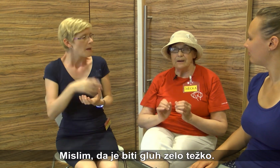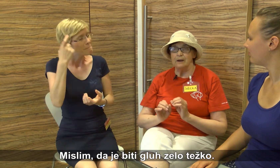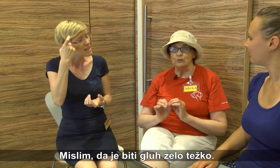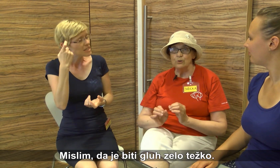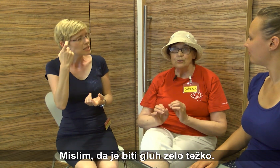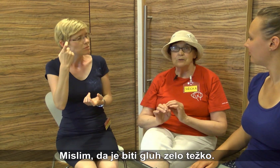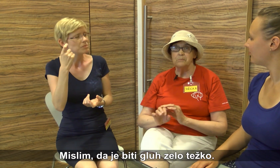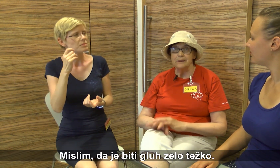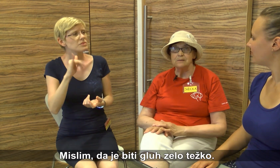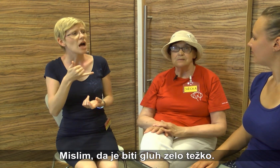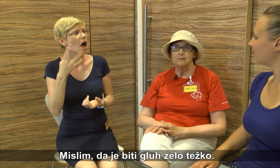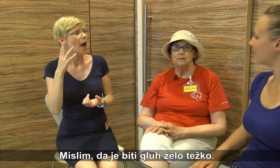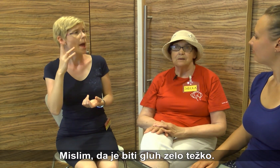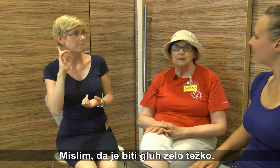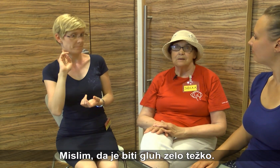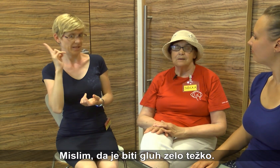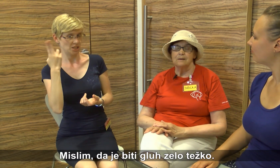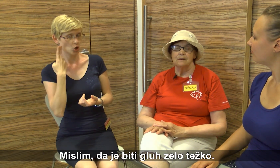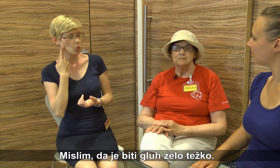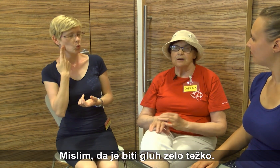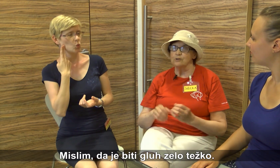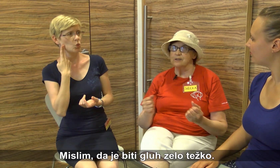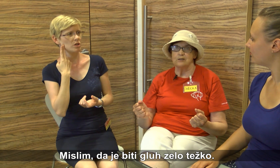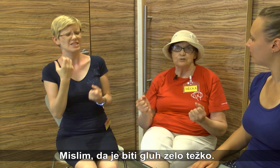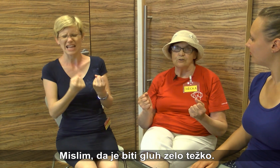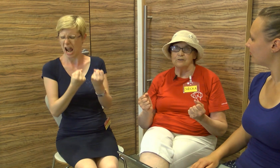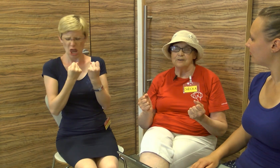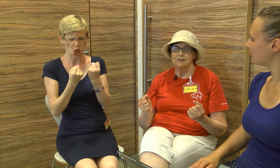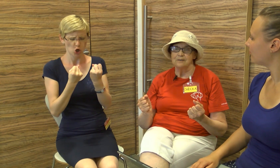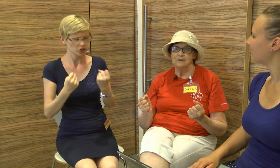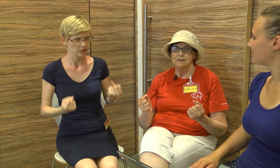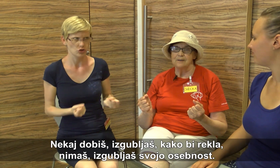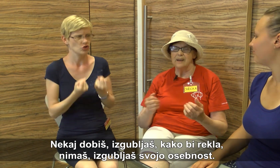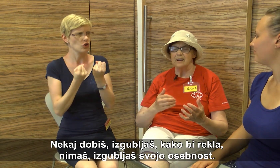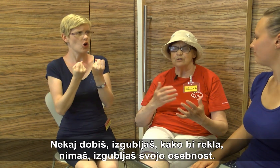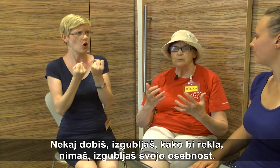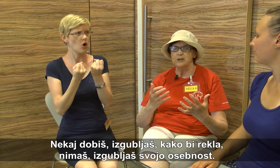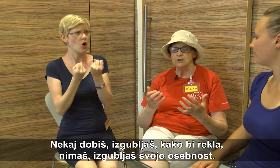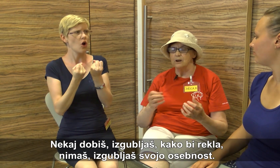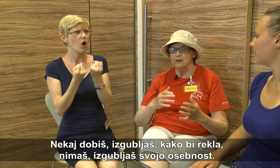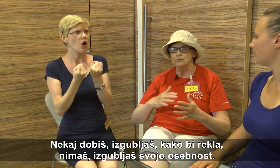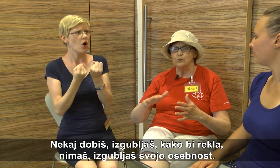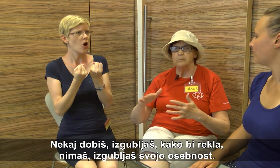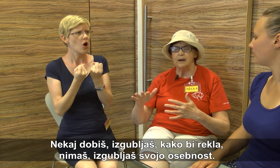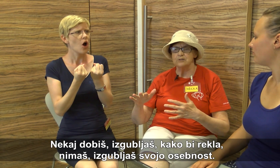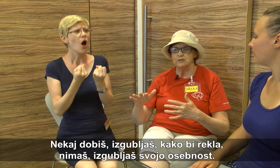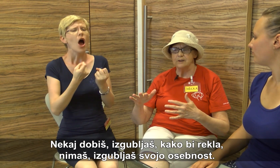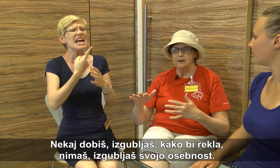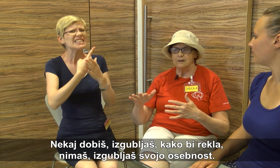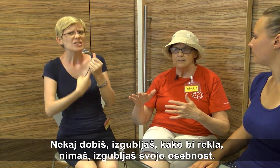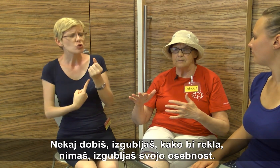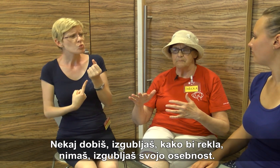Мислам да е глух бит зело тешко. Некак добиш,